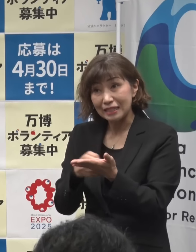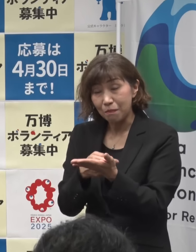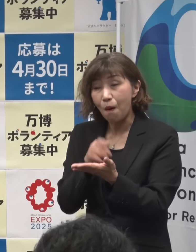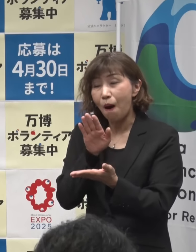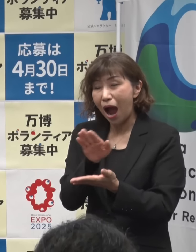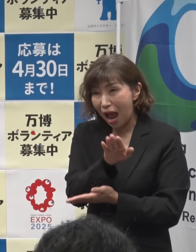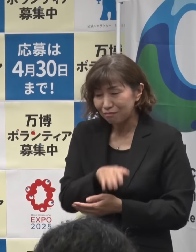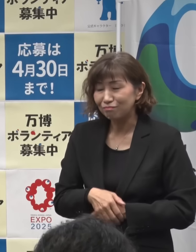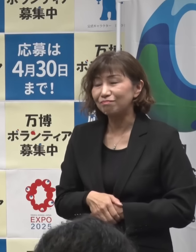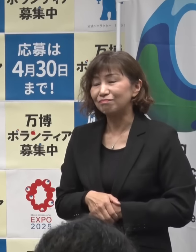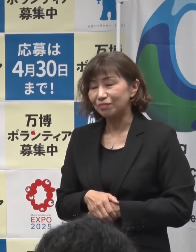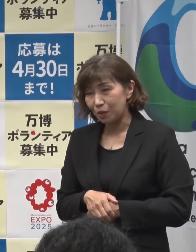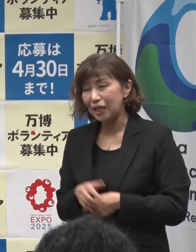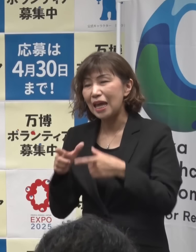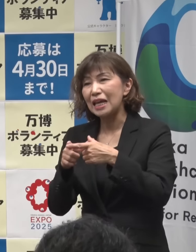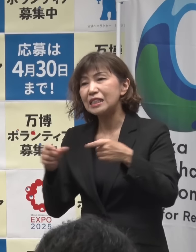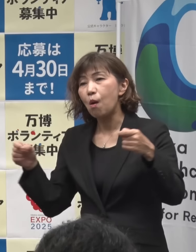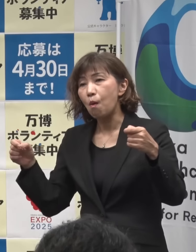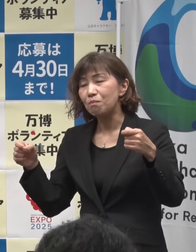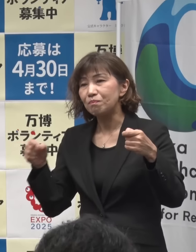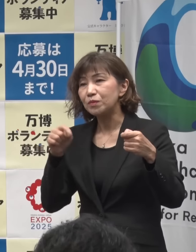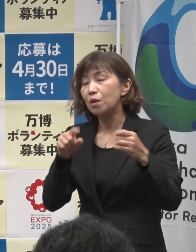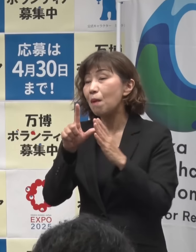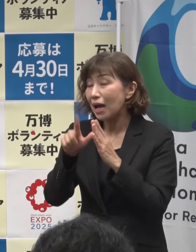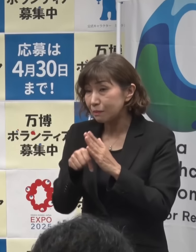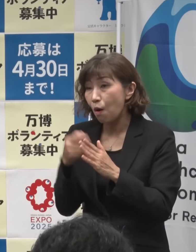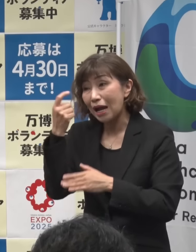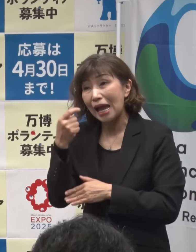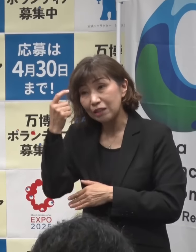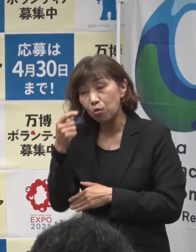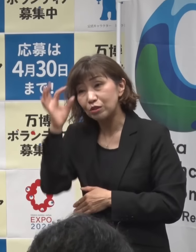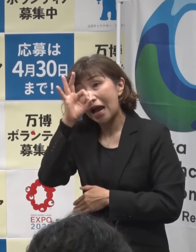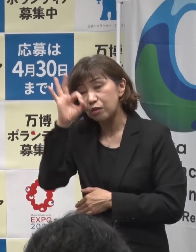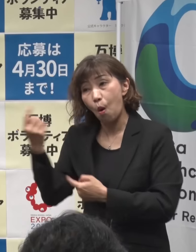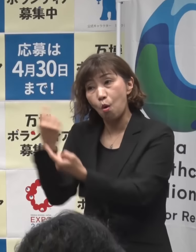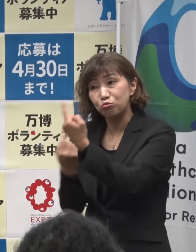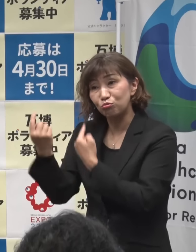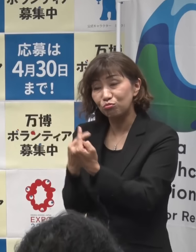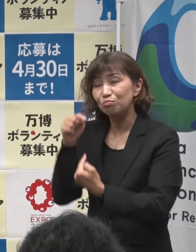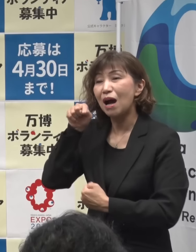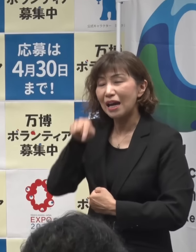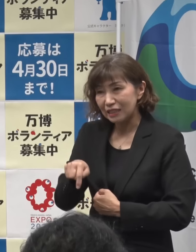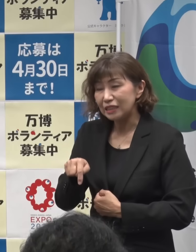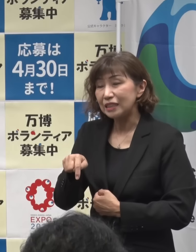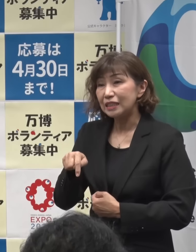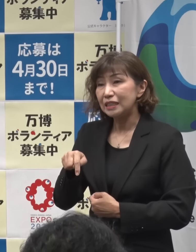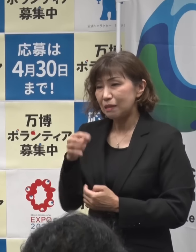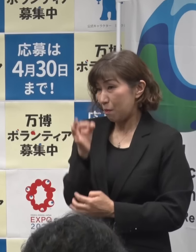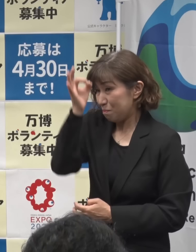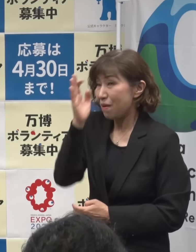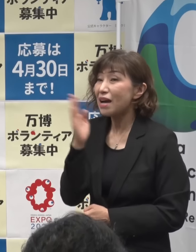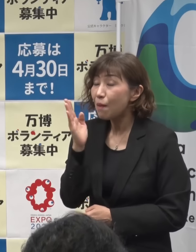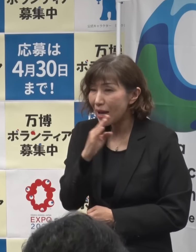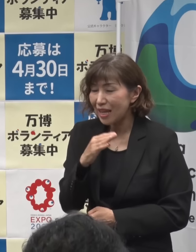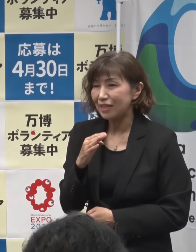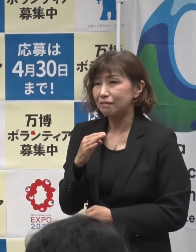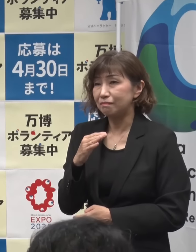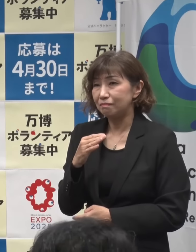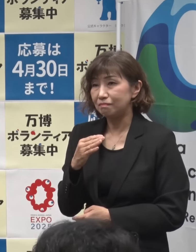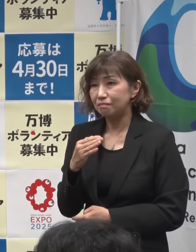される外国人観光客の方にも大きな金額ではないにしても負担をしていただくべきでは